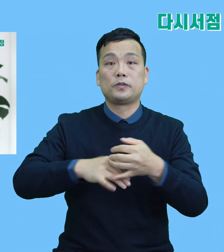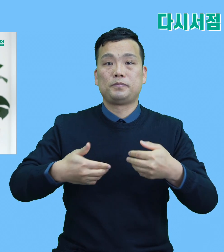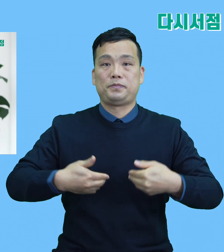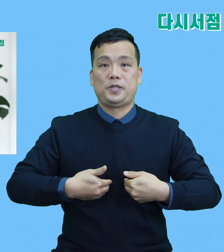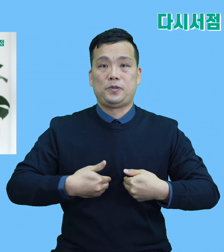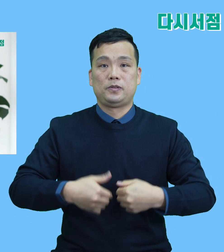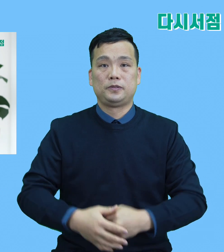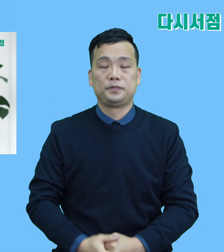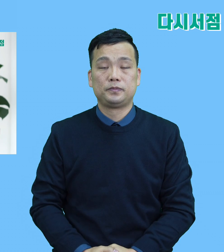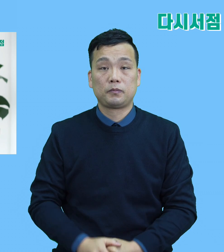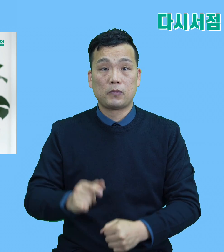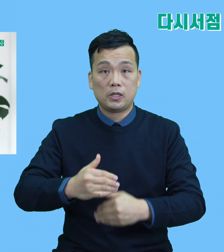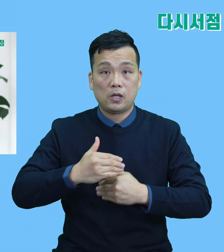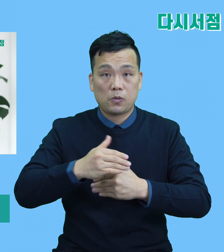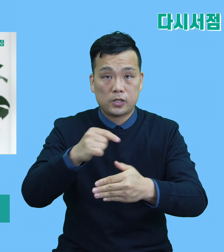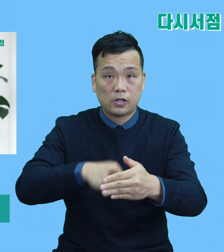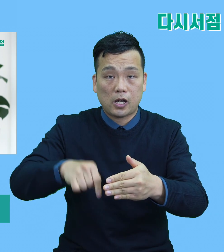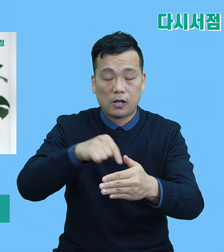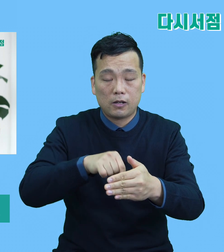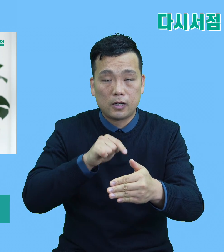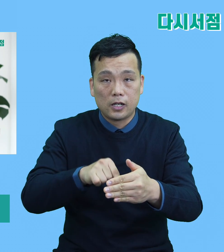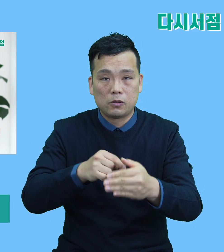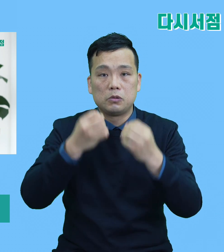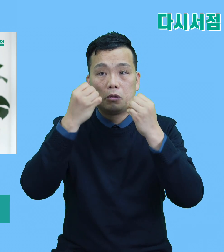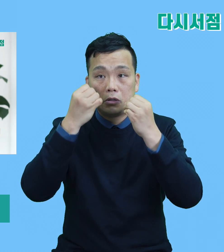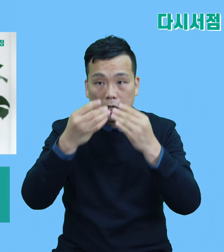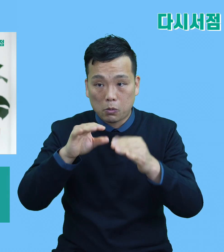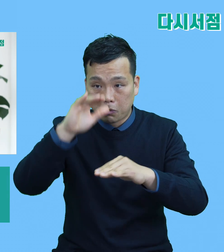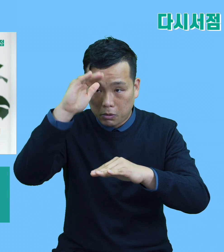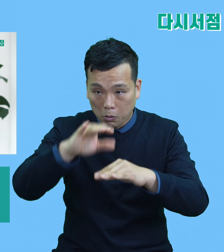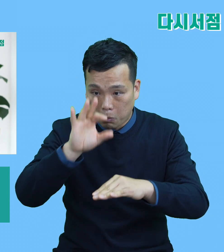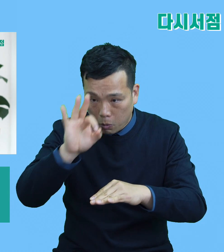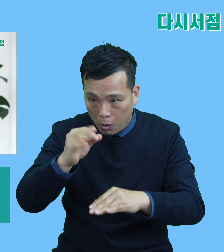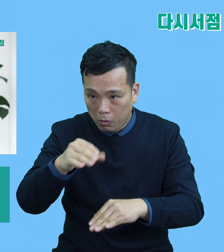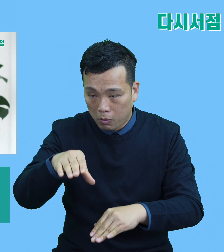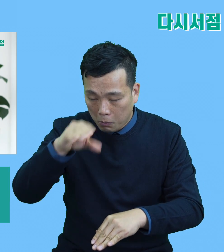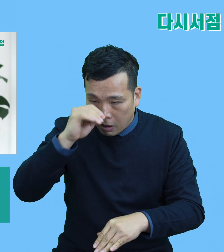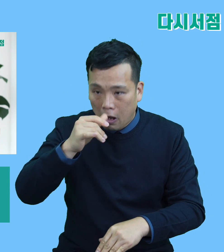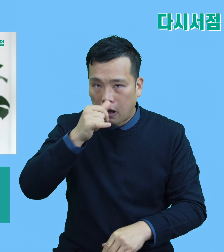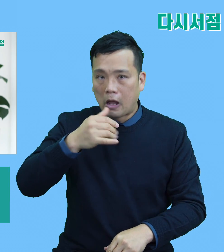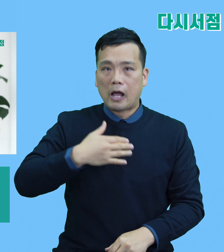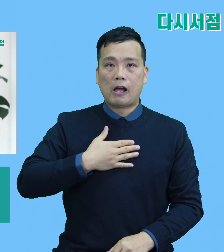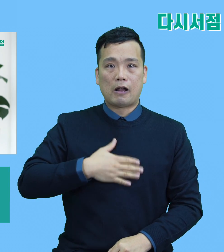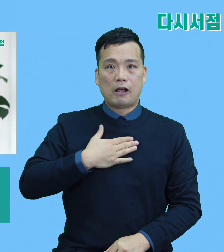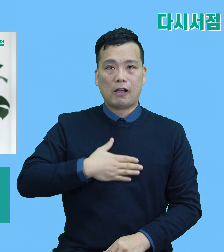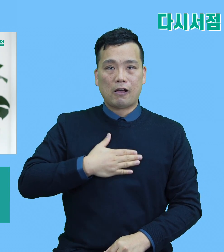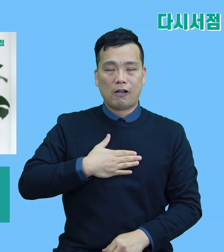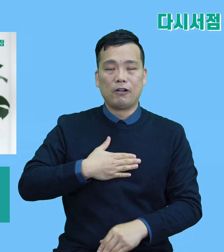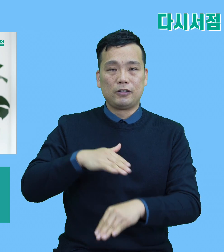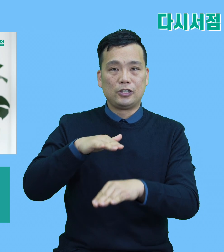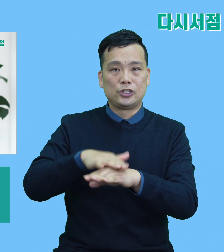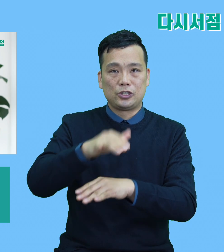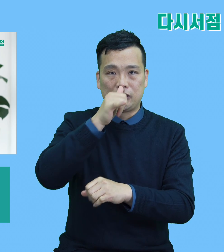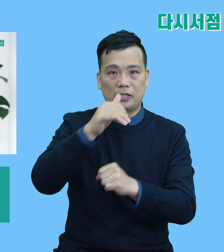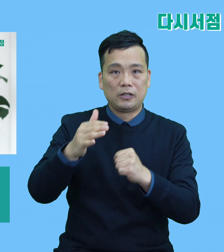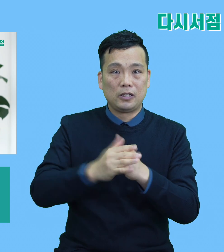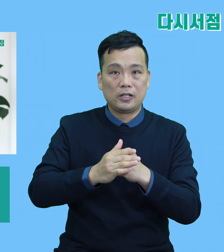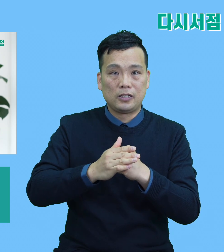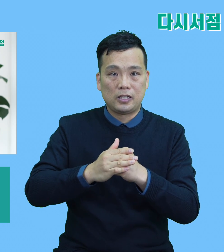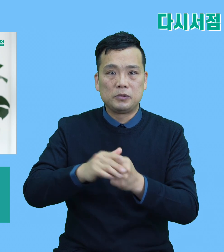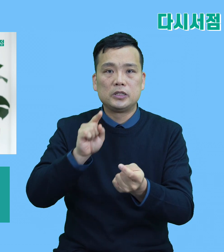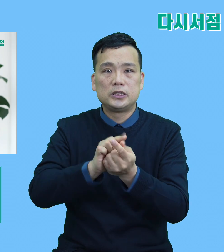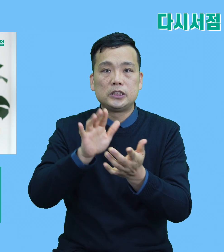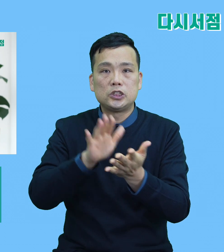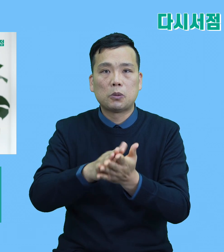그래서 그 과정 안에서 뭔가 또 새로운 게 나오고 알 수 있는 것들이 있어서